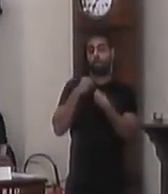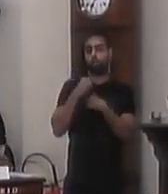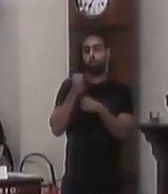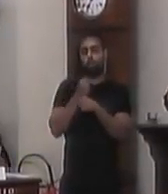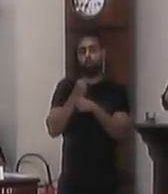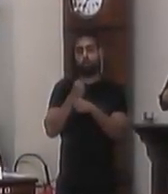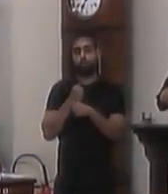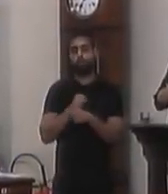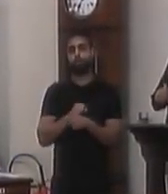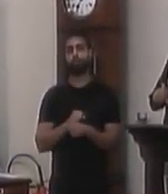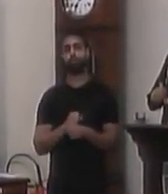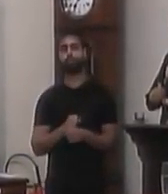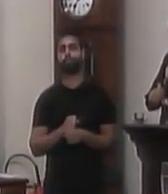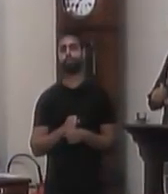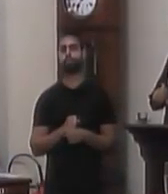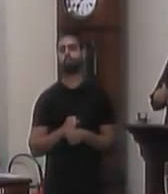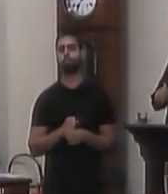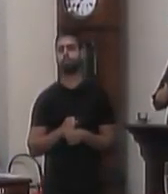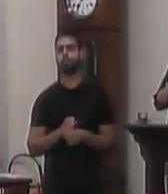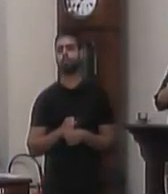ano. Mas